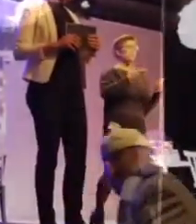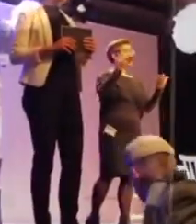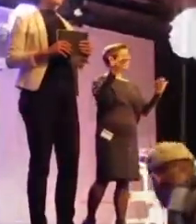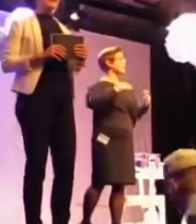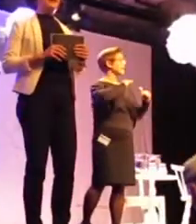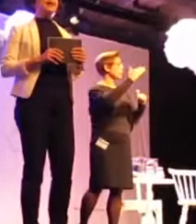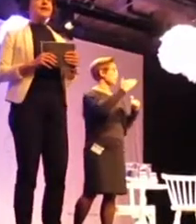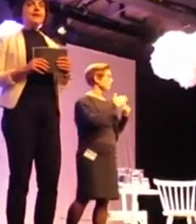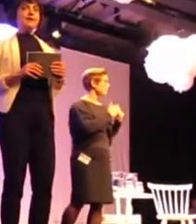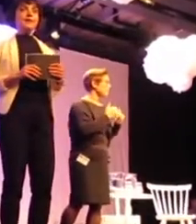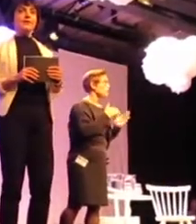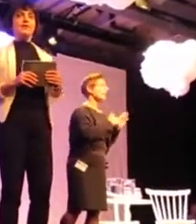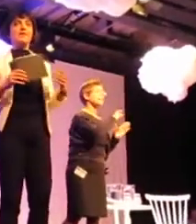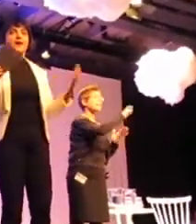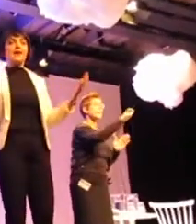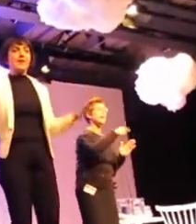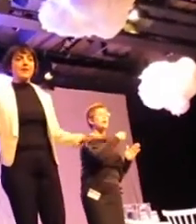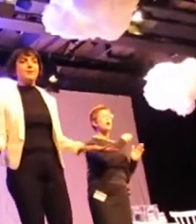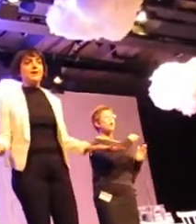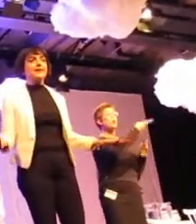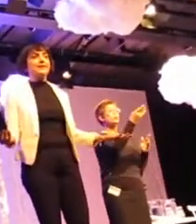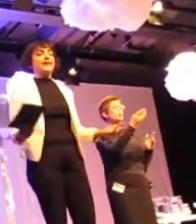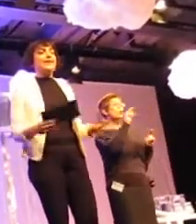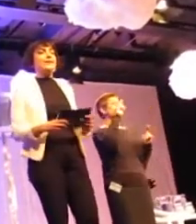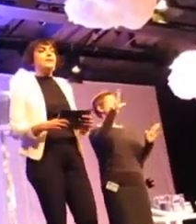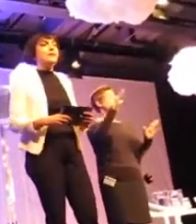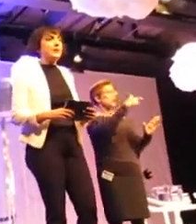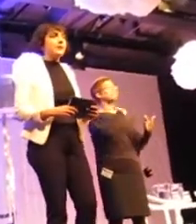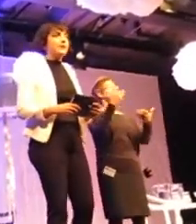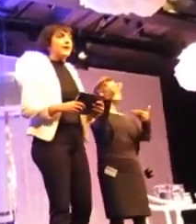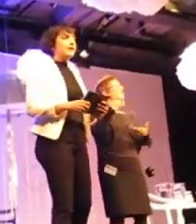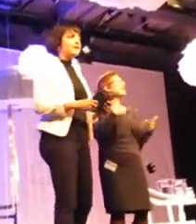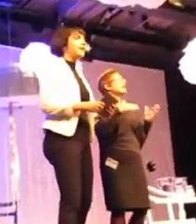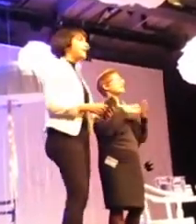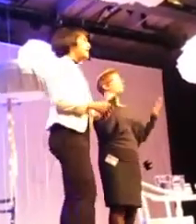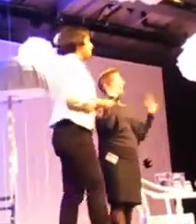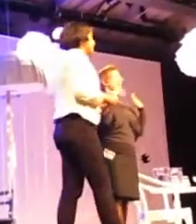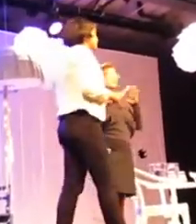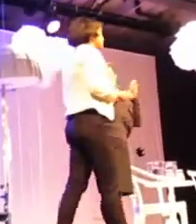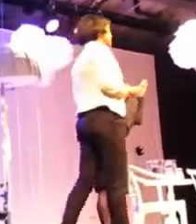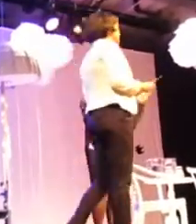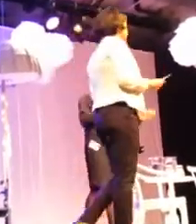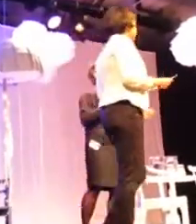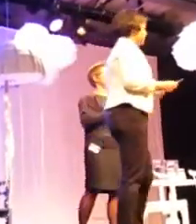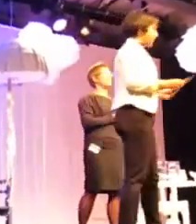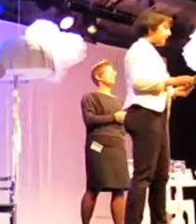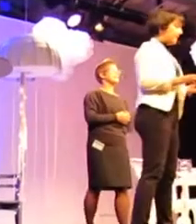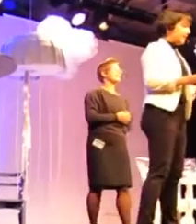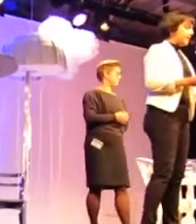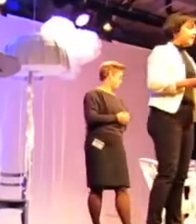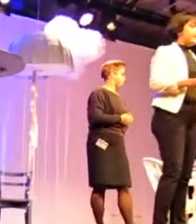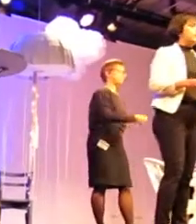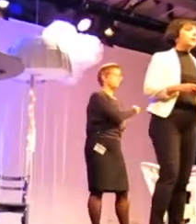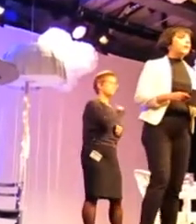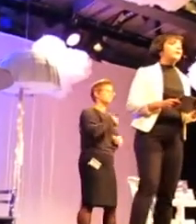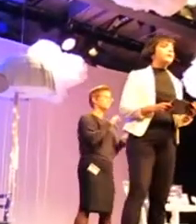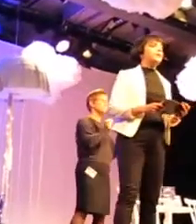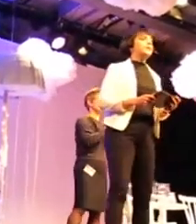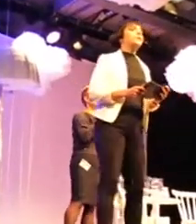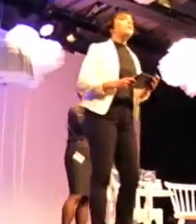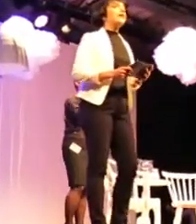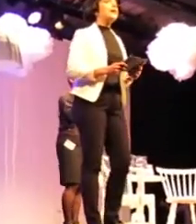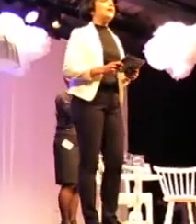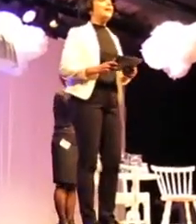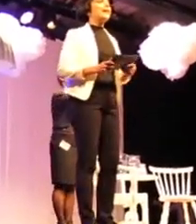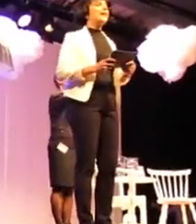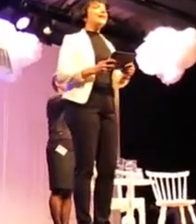Välkommen till resten av oss, är vi välkomna till Klimathuset. Då går vi raskt vidare till nästa